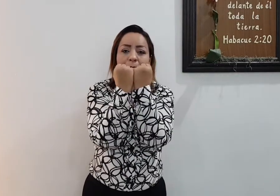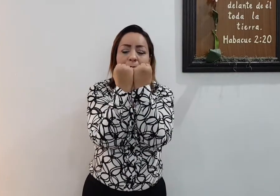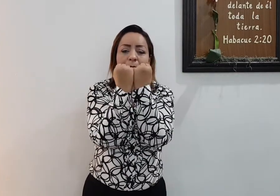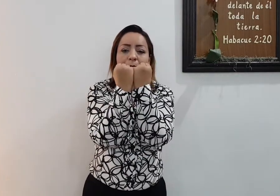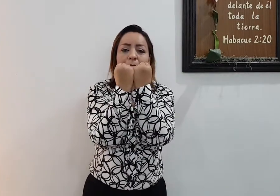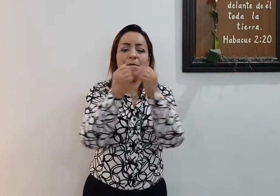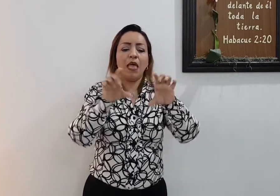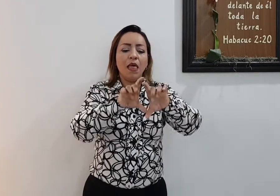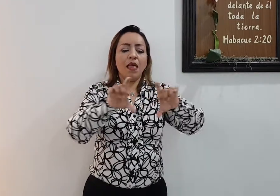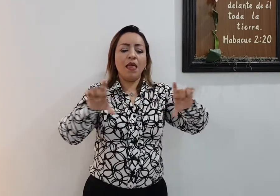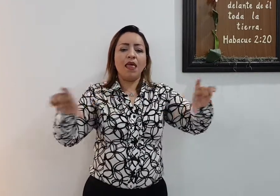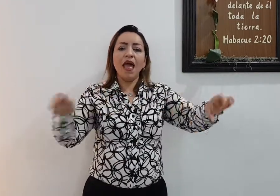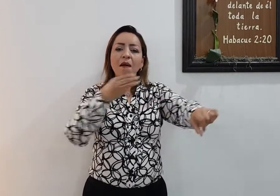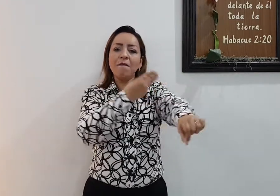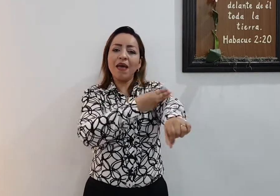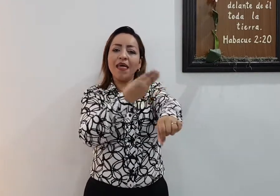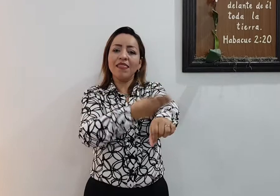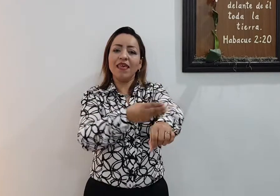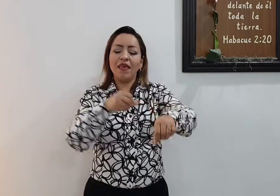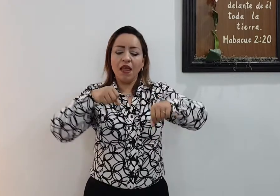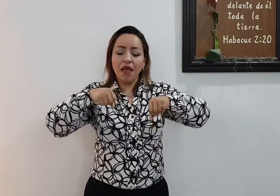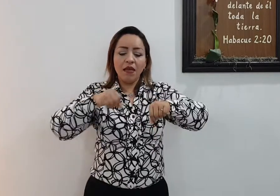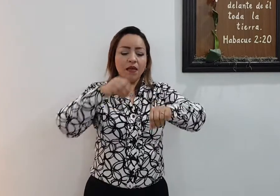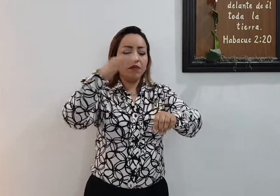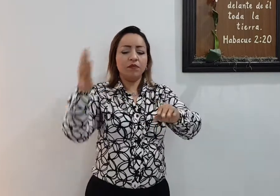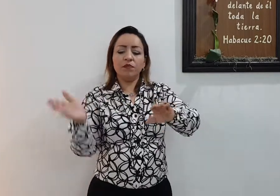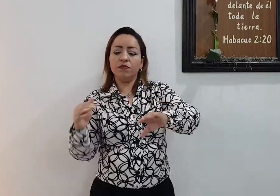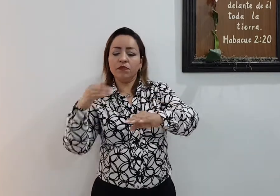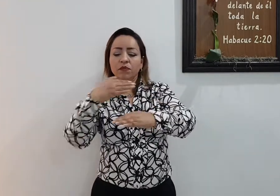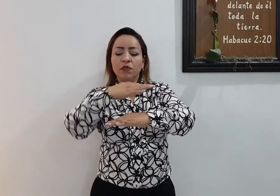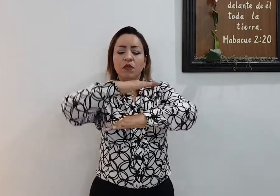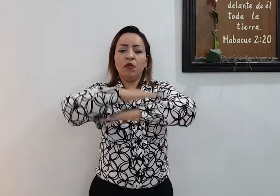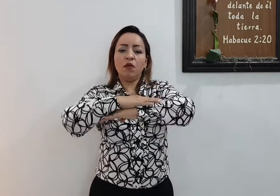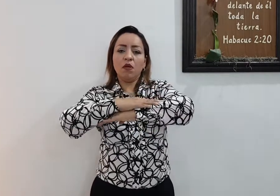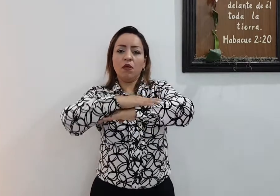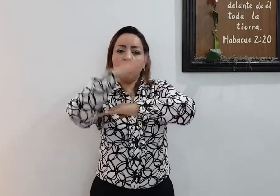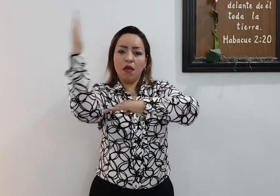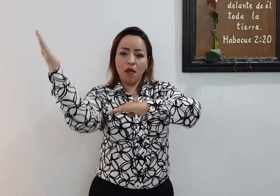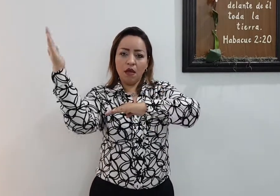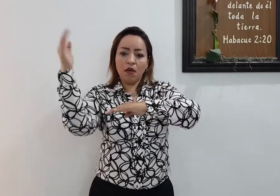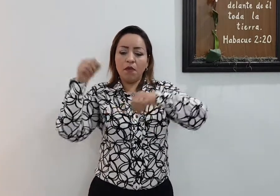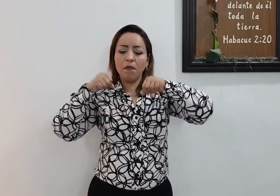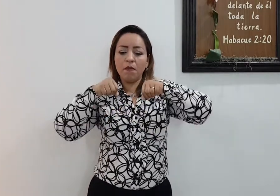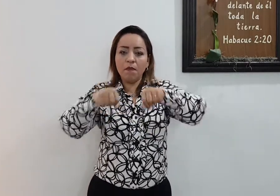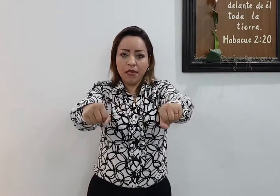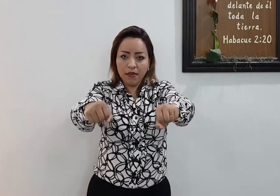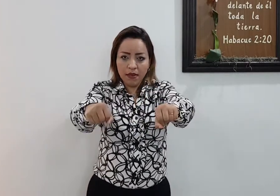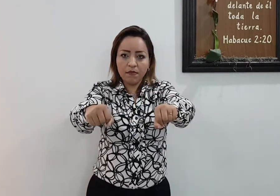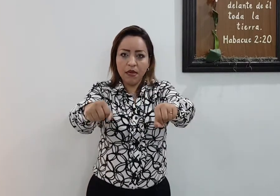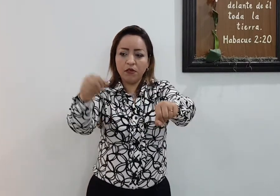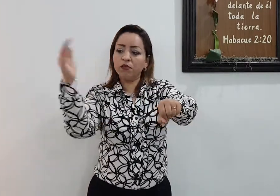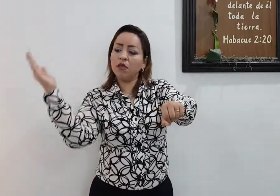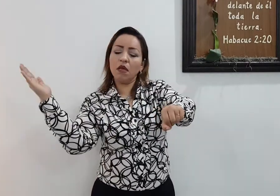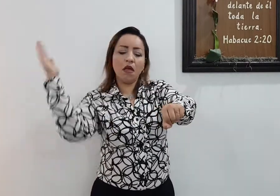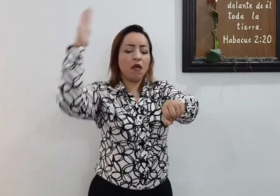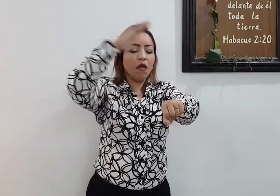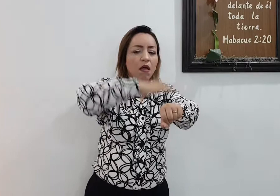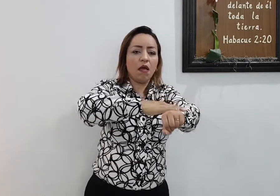ese tipo de barrote, ¿verdad? Que se abría, metían los pies. Bueno, ellos estaban así con sus manos y sus pies en el cepo, en el calabozo